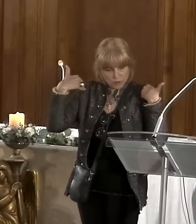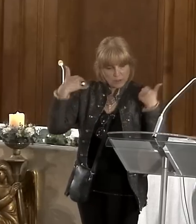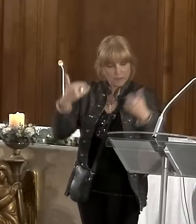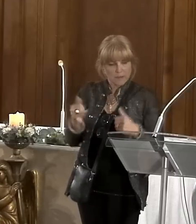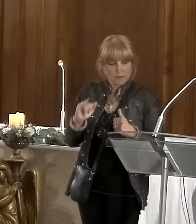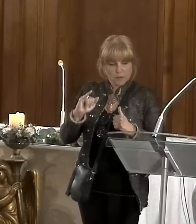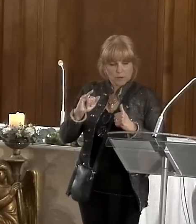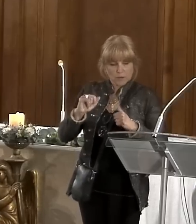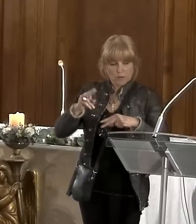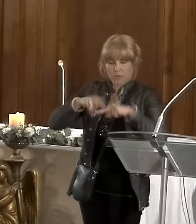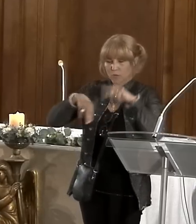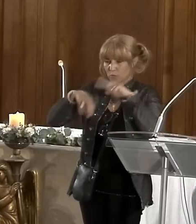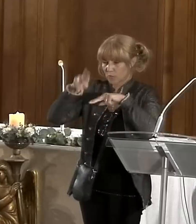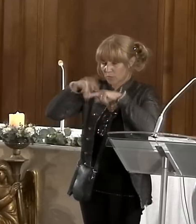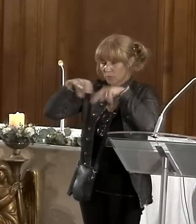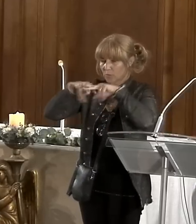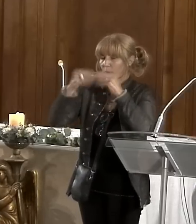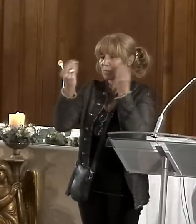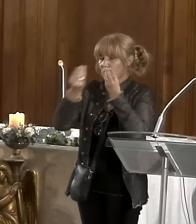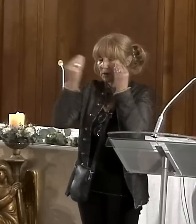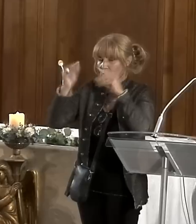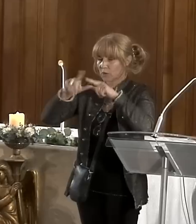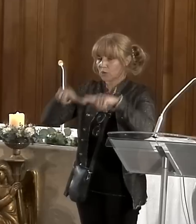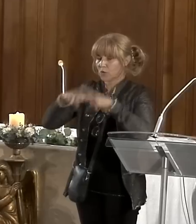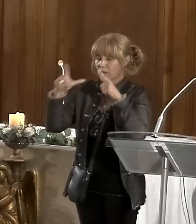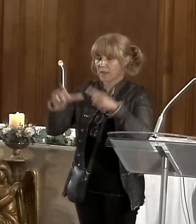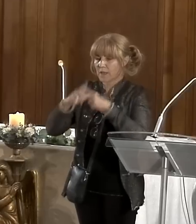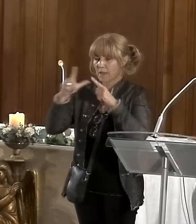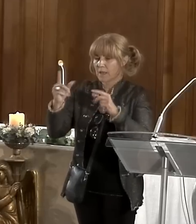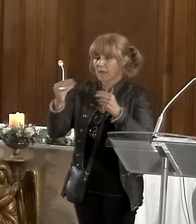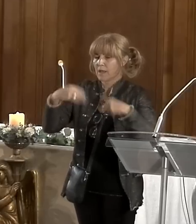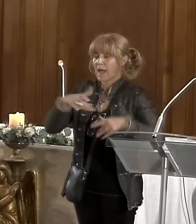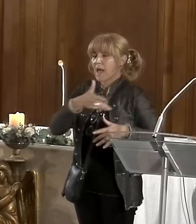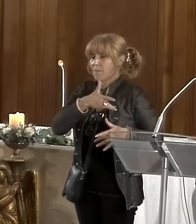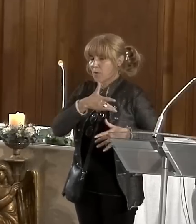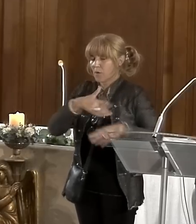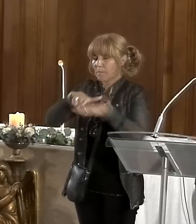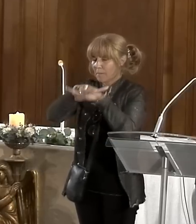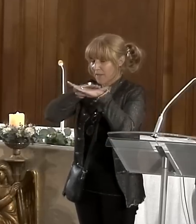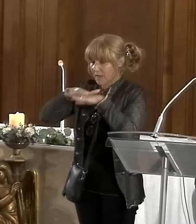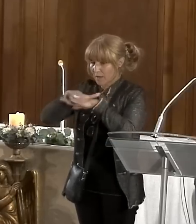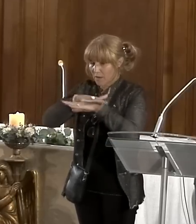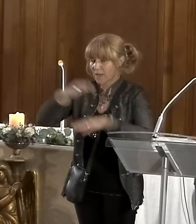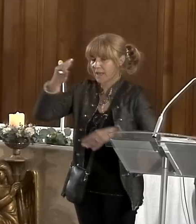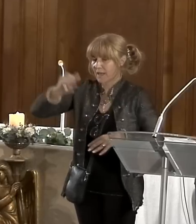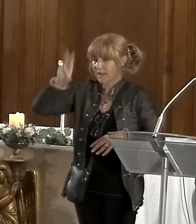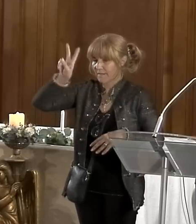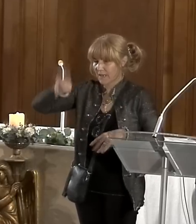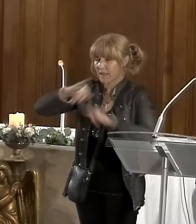todos los y todos construyamos una sociedad donde reine el amor el perdón y la verdadera Paz